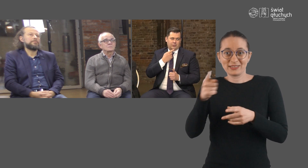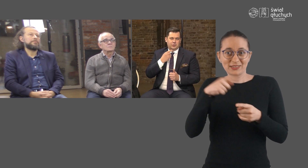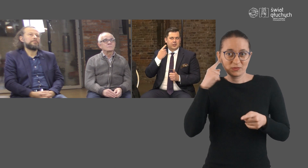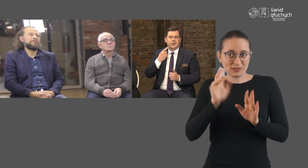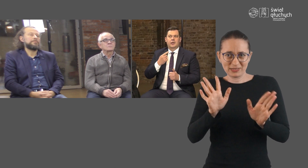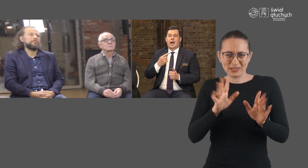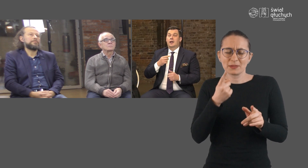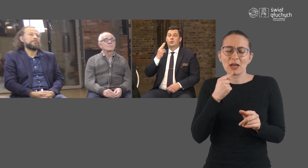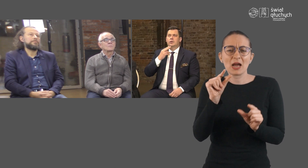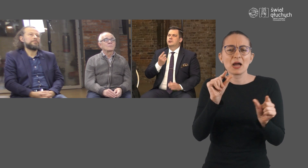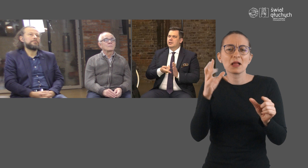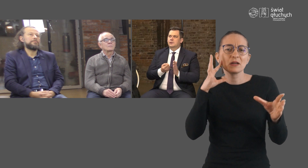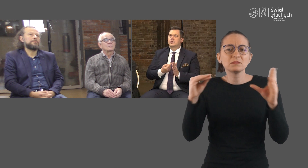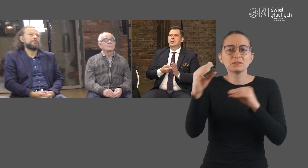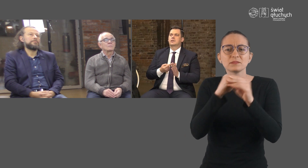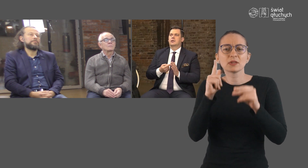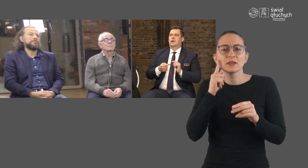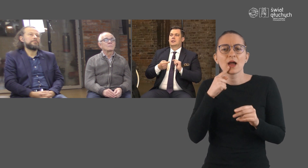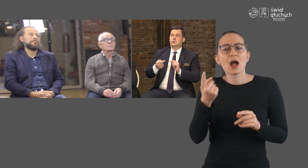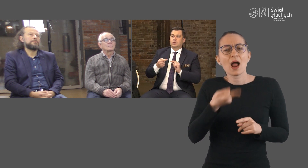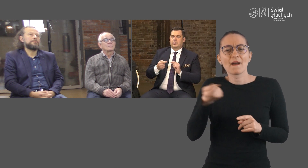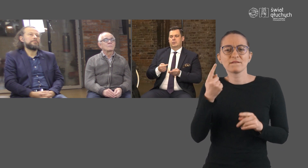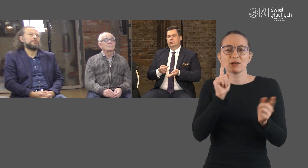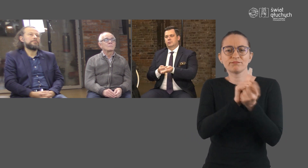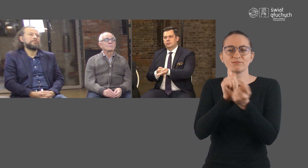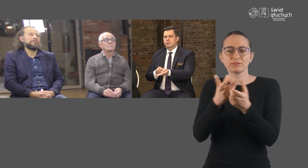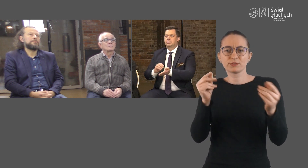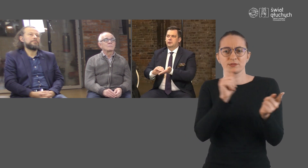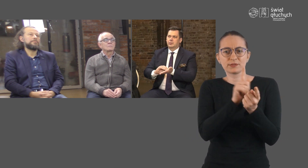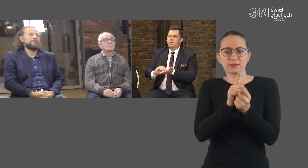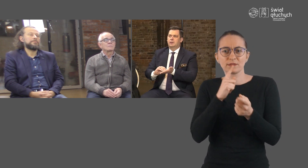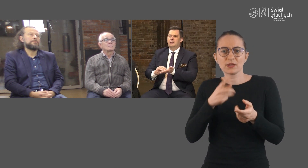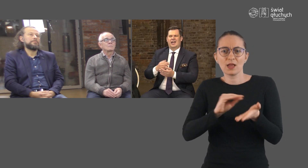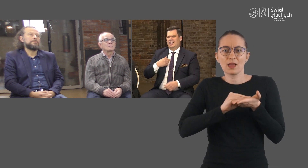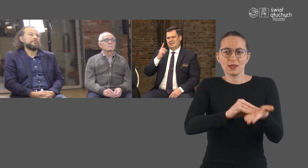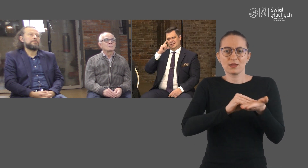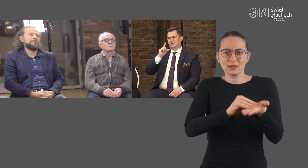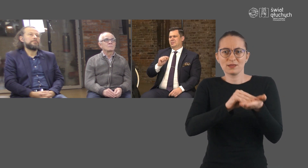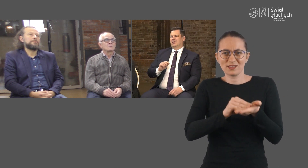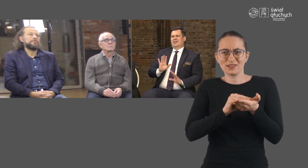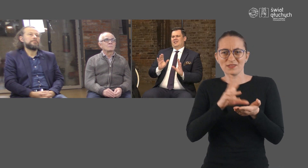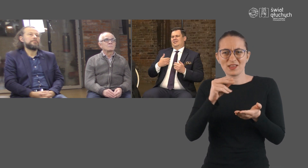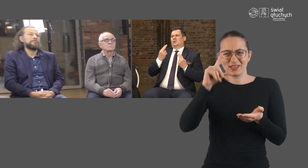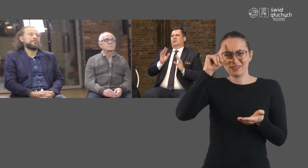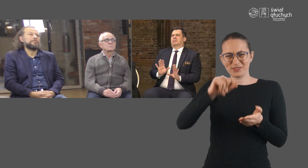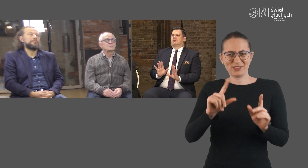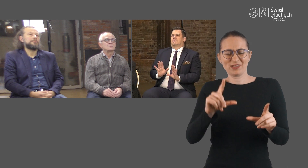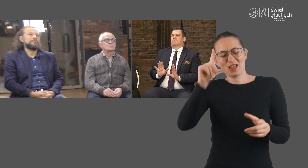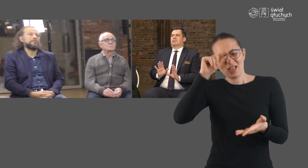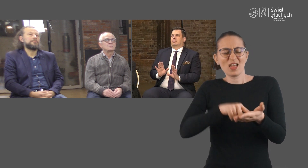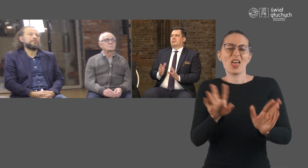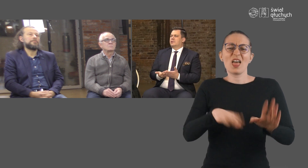też, mało słyszę, ale u głuchych często jest tak, że dyskutujemy albo piszemy, a ja jestem debilny, ja nie